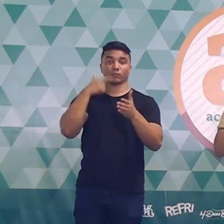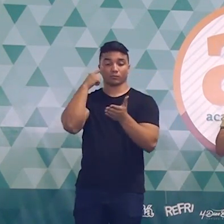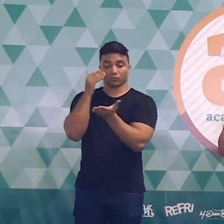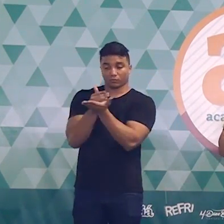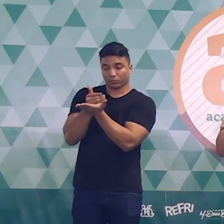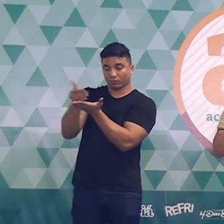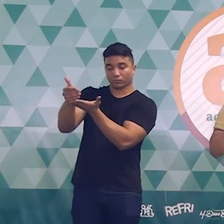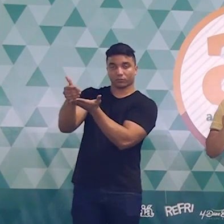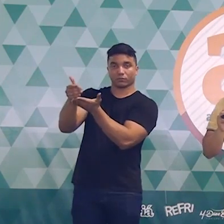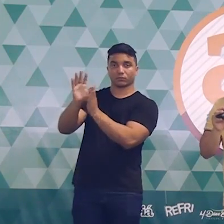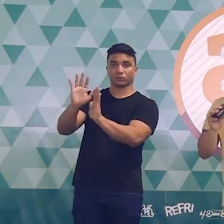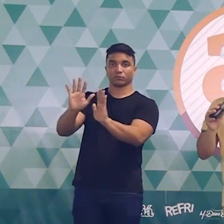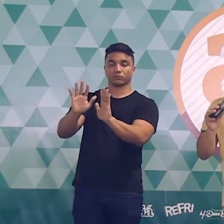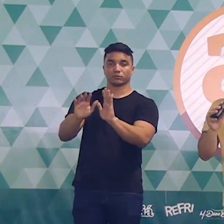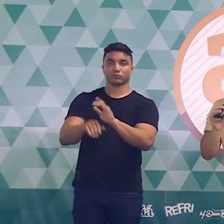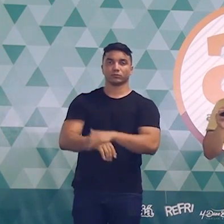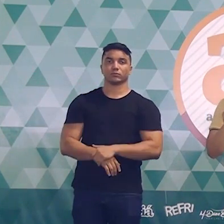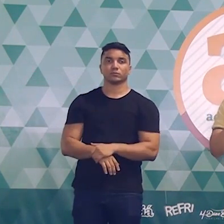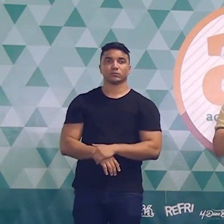Introdução.